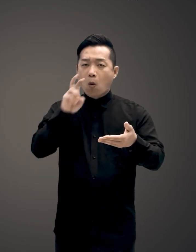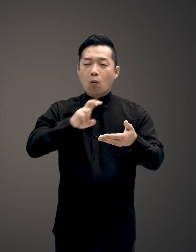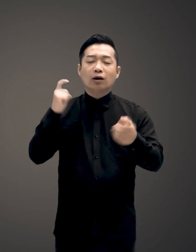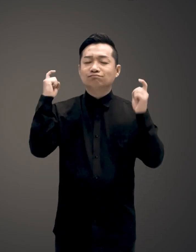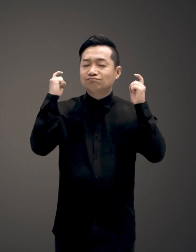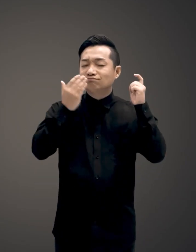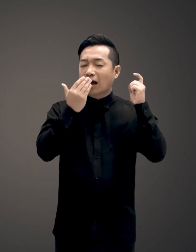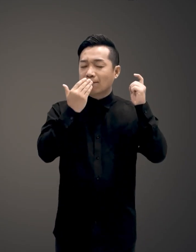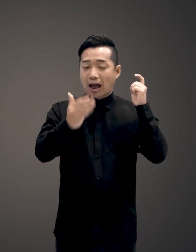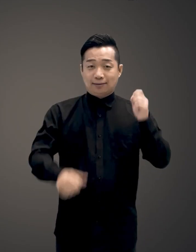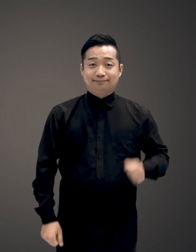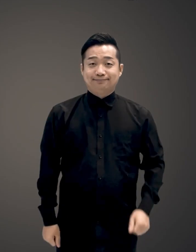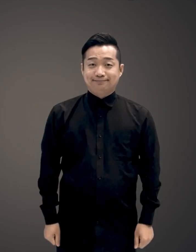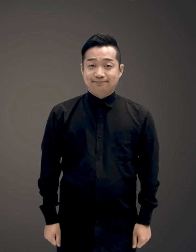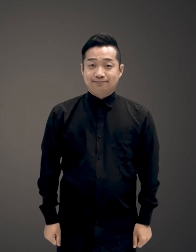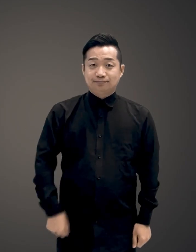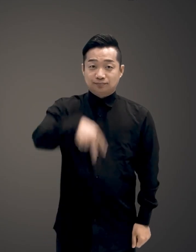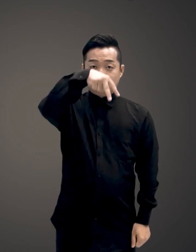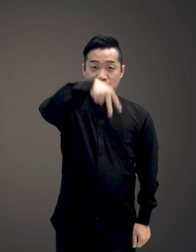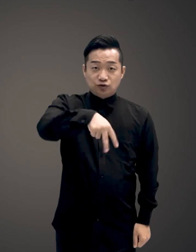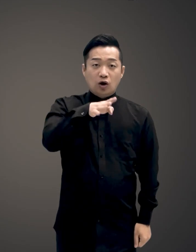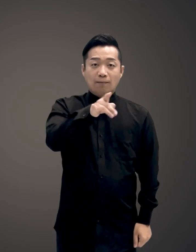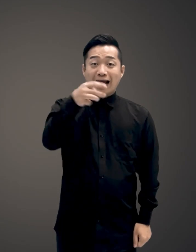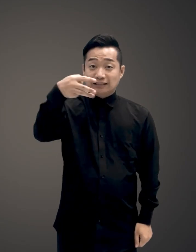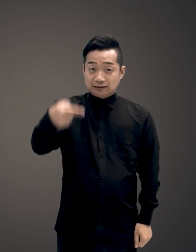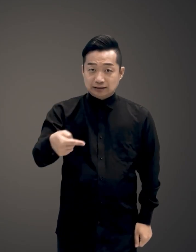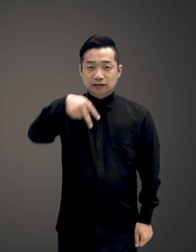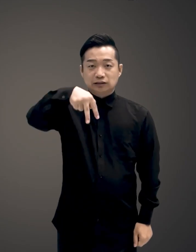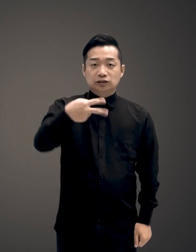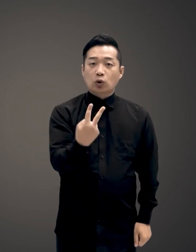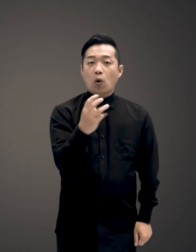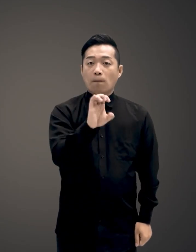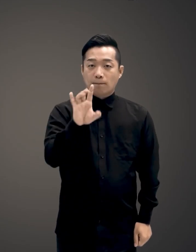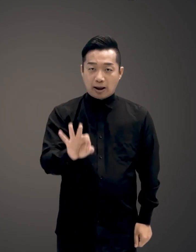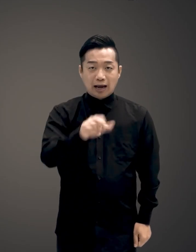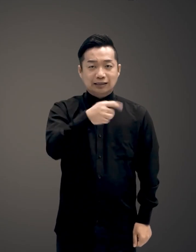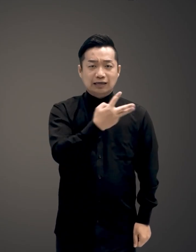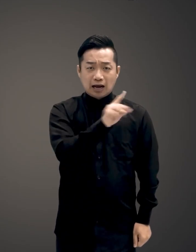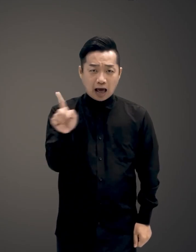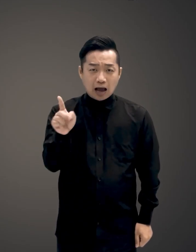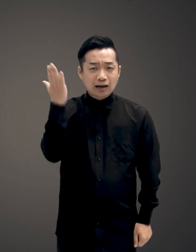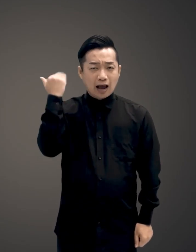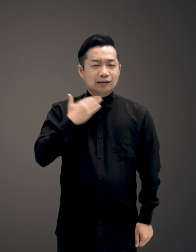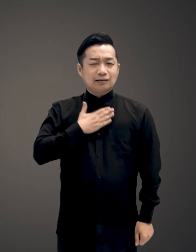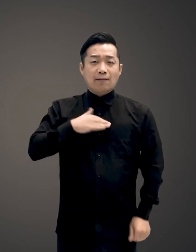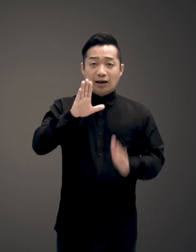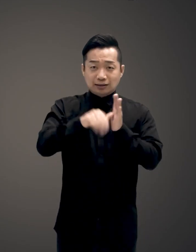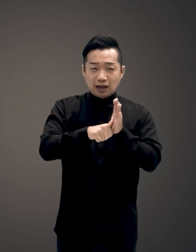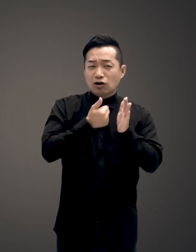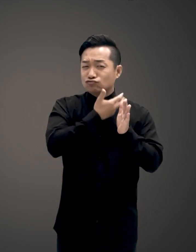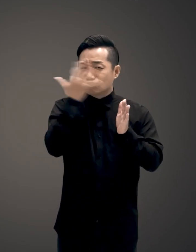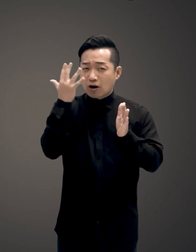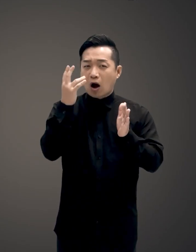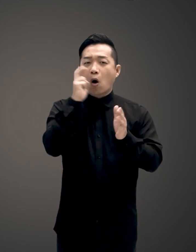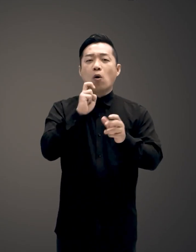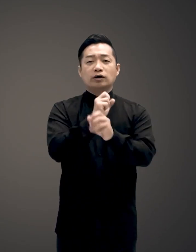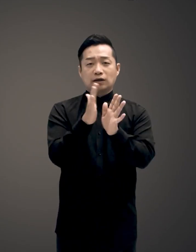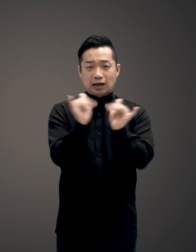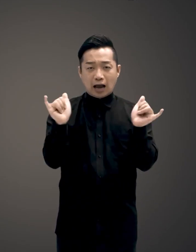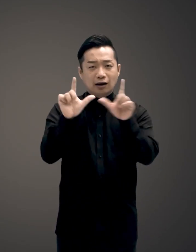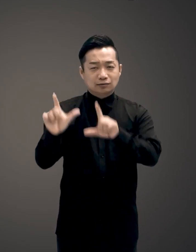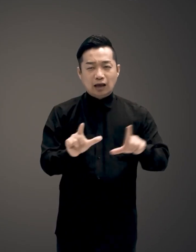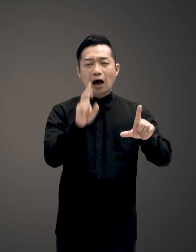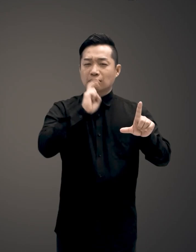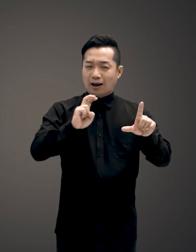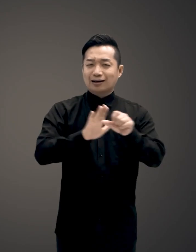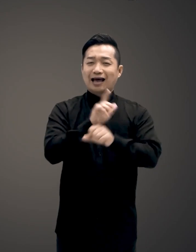클래식 콘서트가 열리는 마법. 슈베르트, 쇼팽, 클라라 낭만 시대를 풍미한 천재 작곡가들의